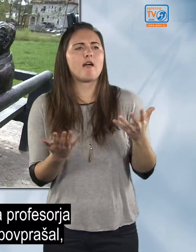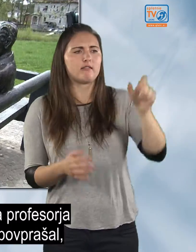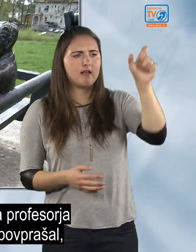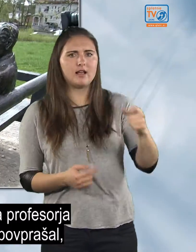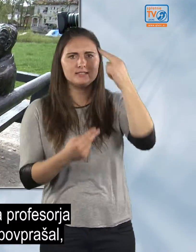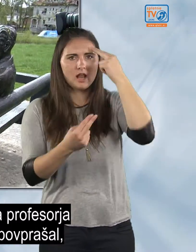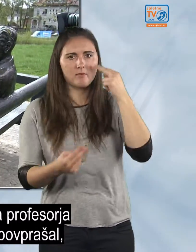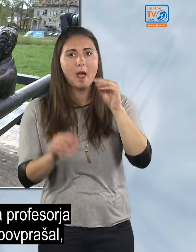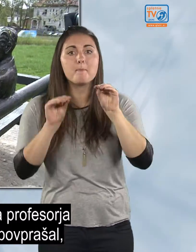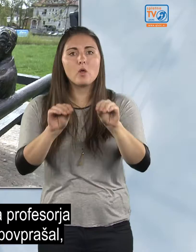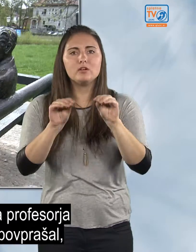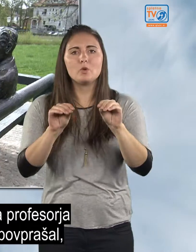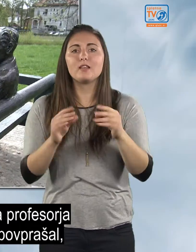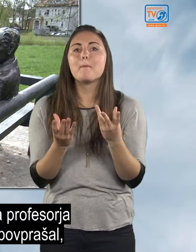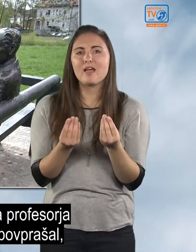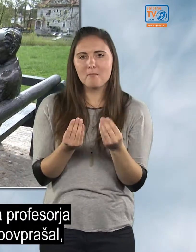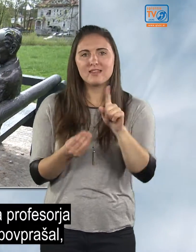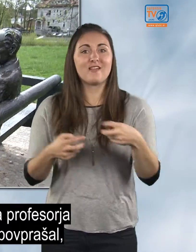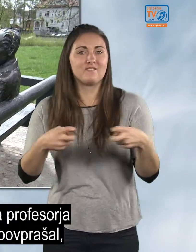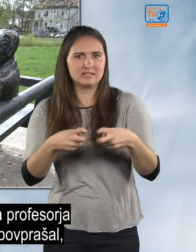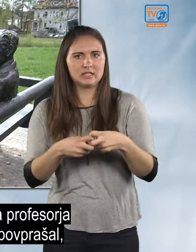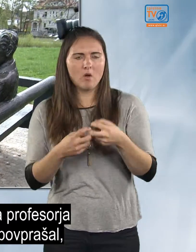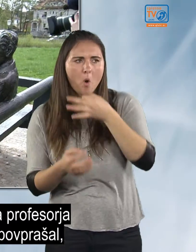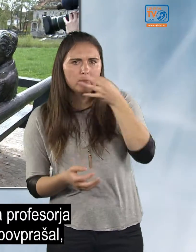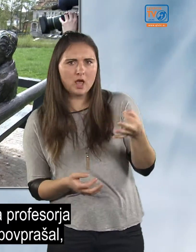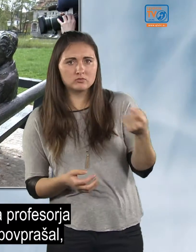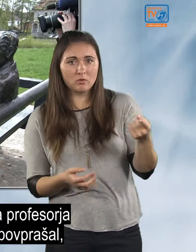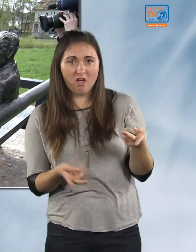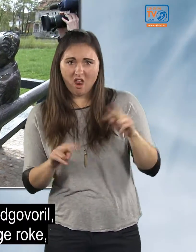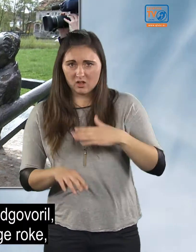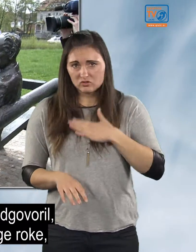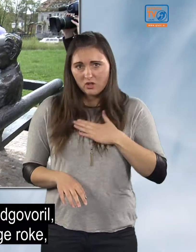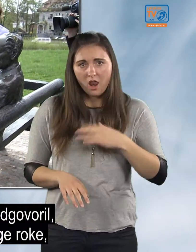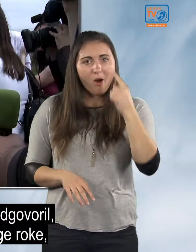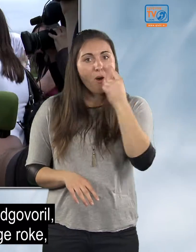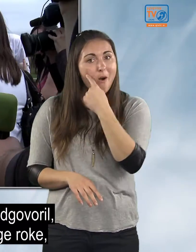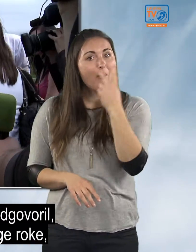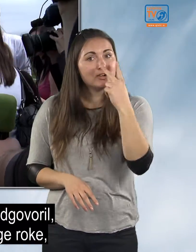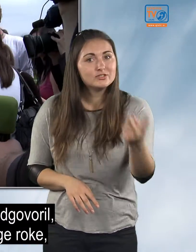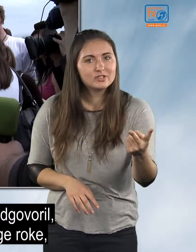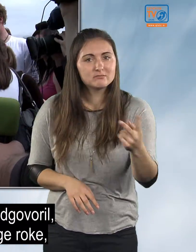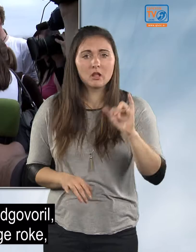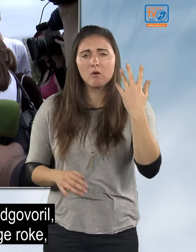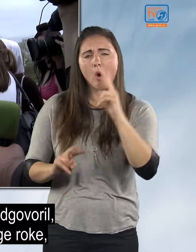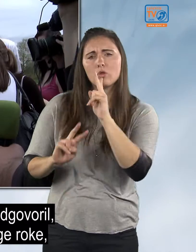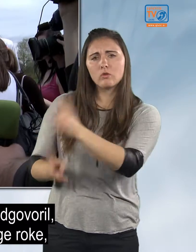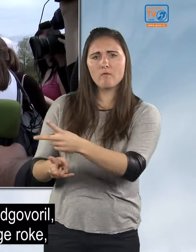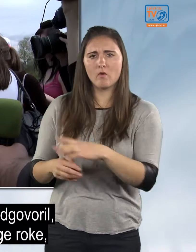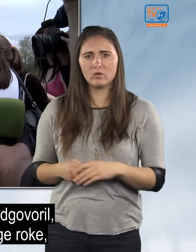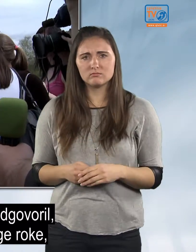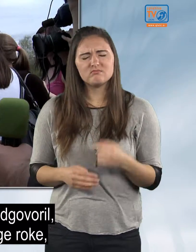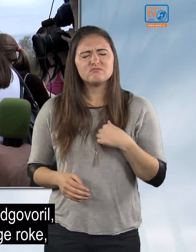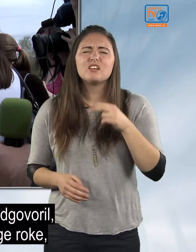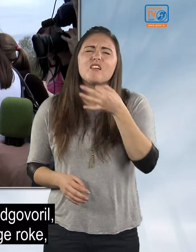Ko je nekega slepega profesorja matematike in fizike povprašal, ali si želi oči, je ta odgovoril, da bi raje